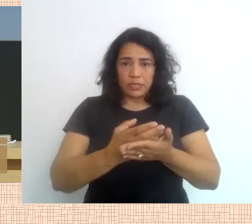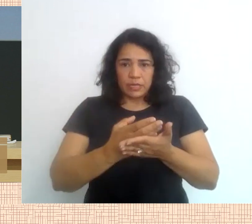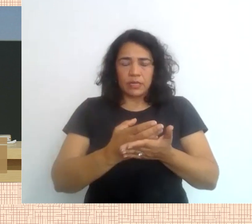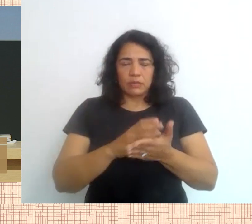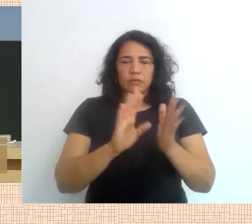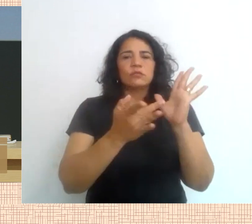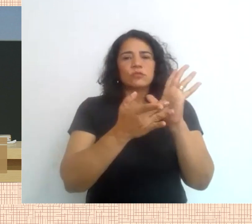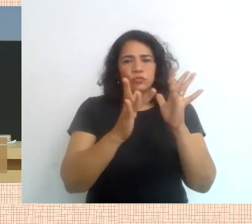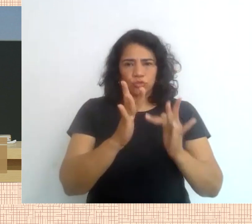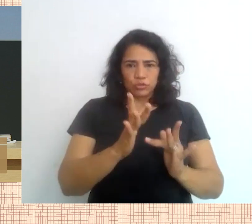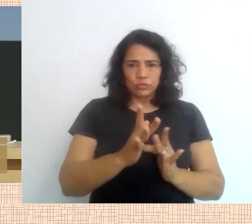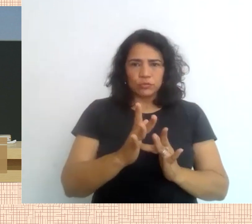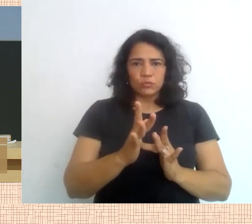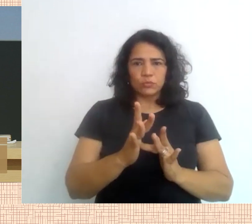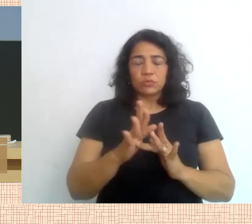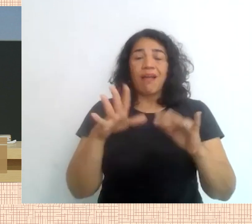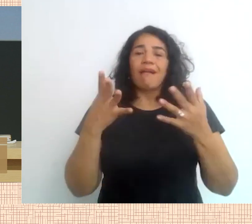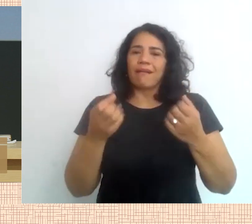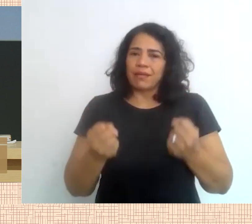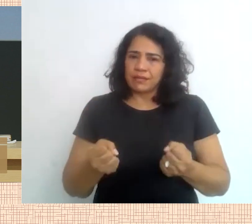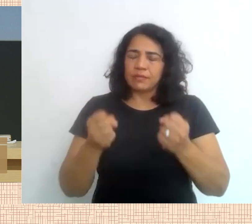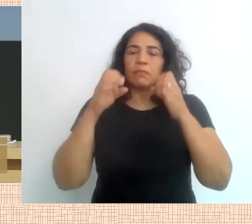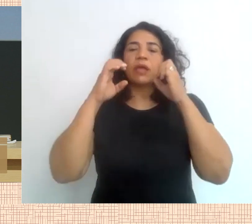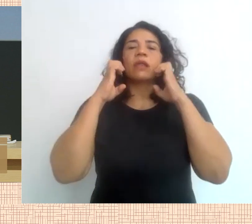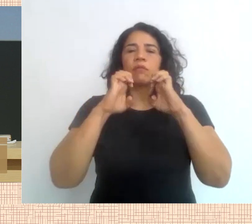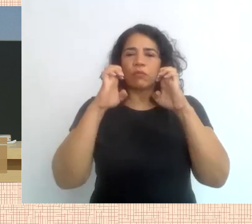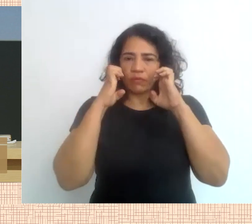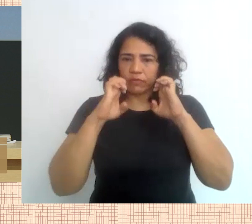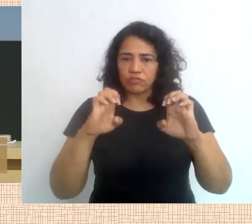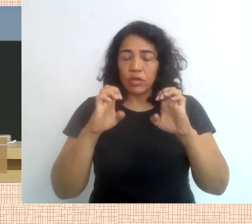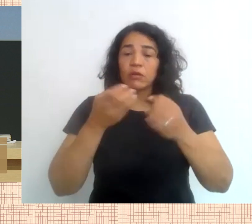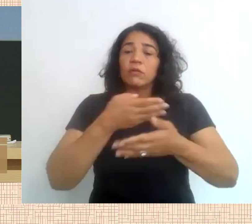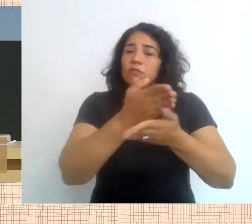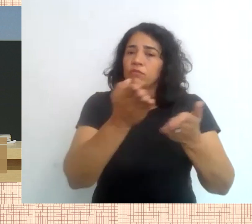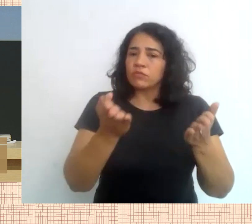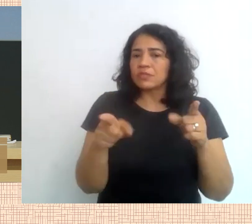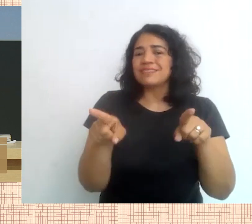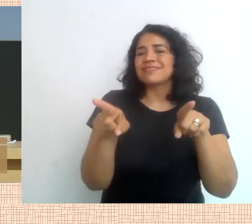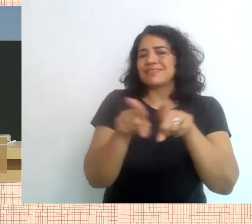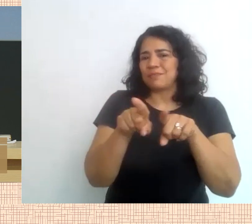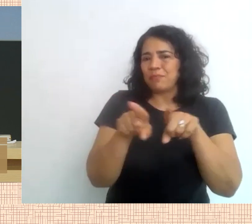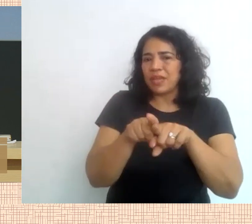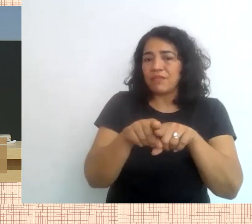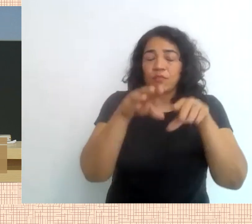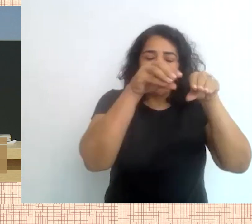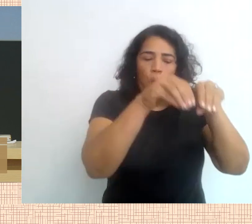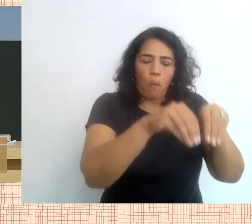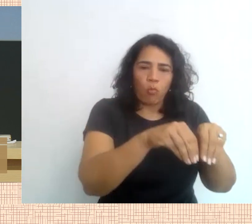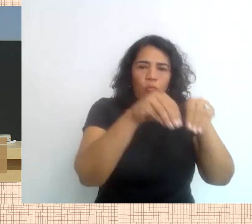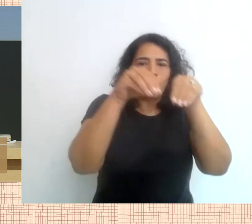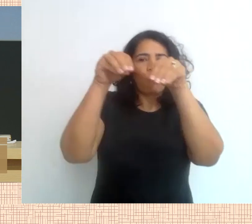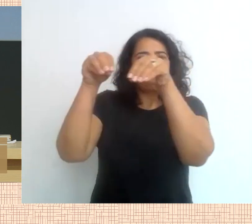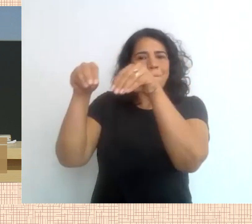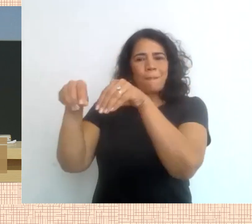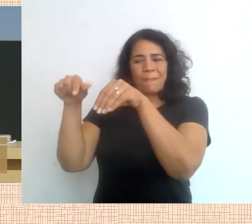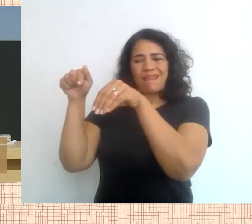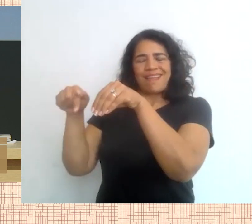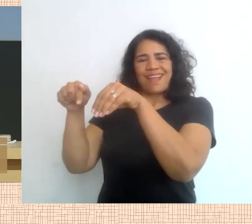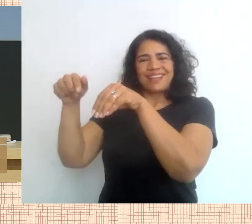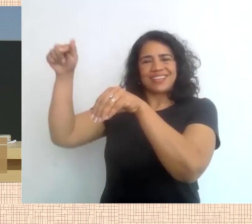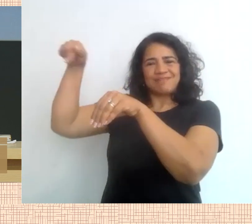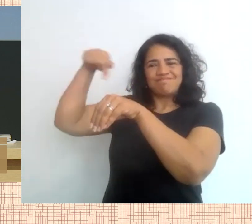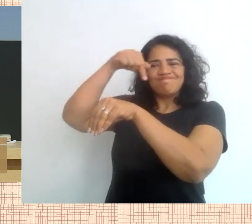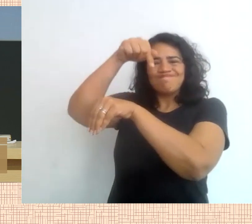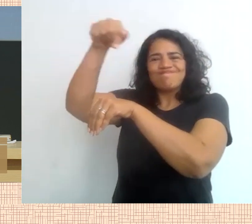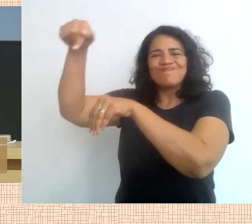certo? Pela palavra da verdade do Evangelho, vocês foram colocados nessa condição de reconexão com Deus